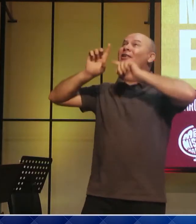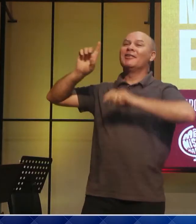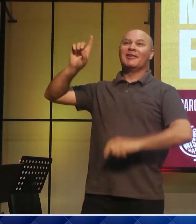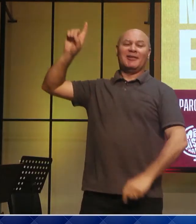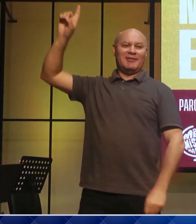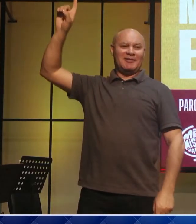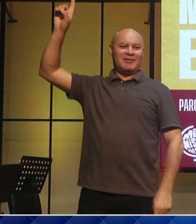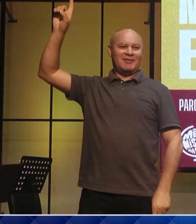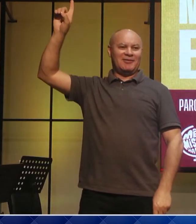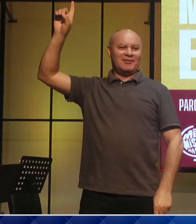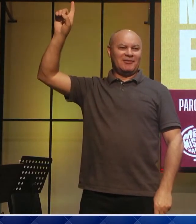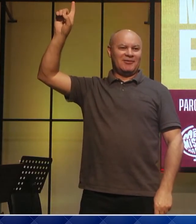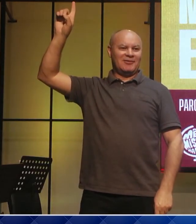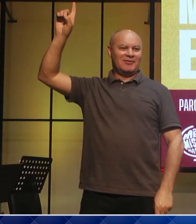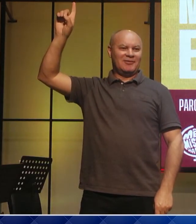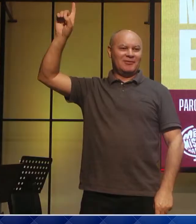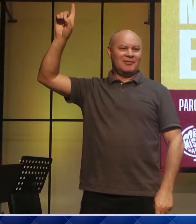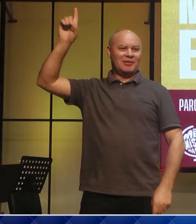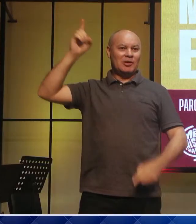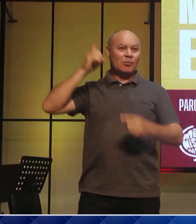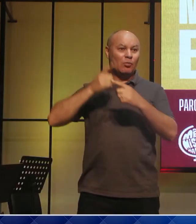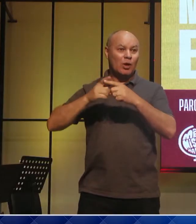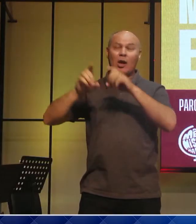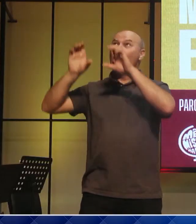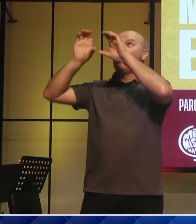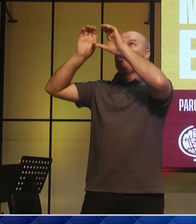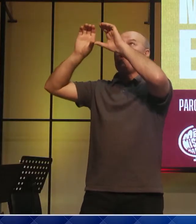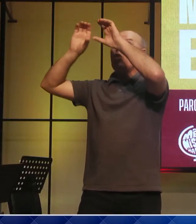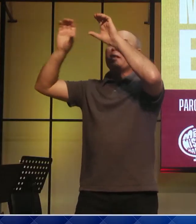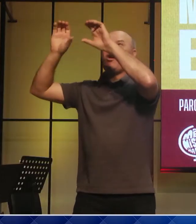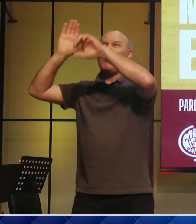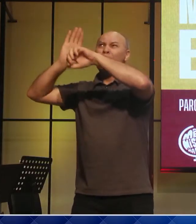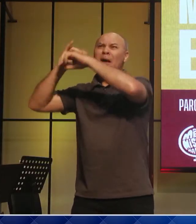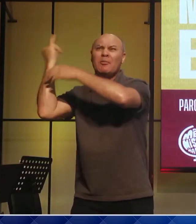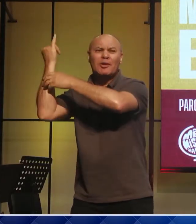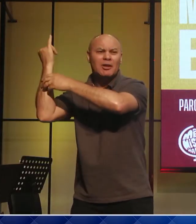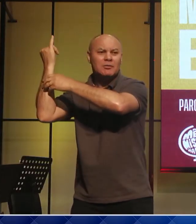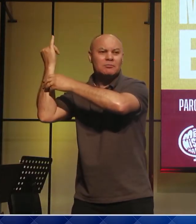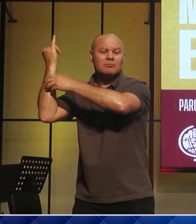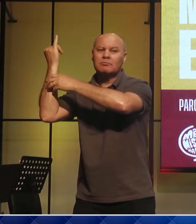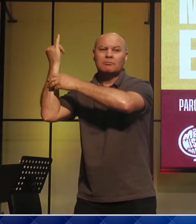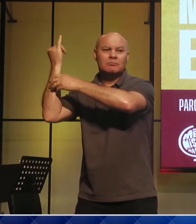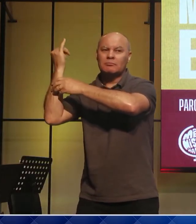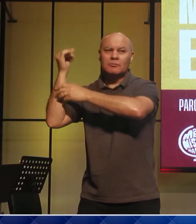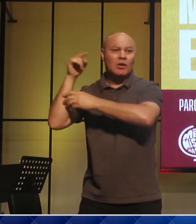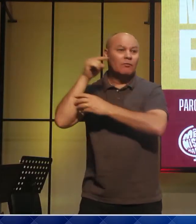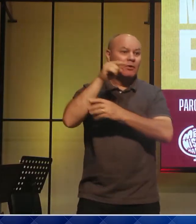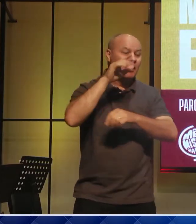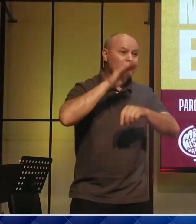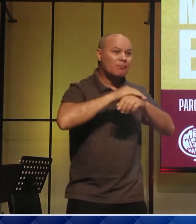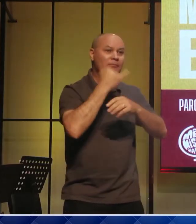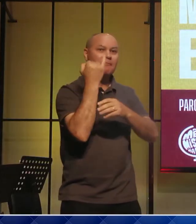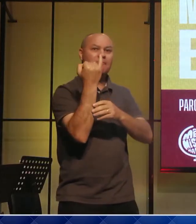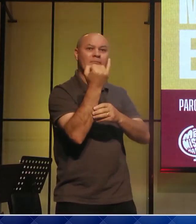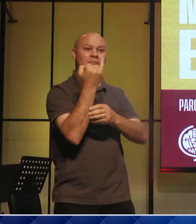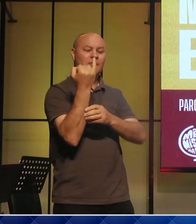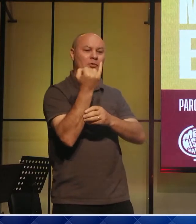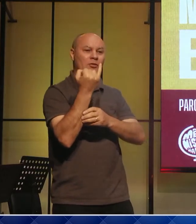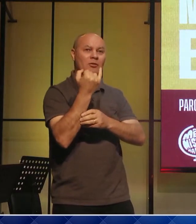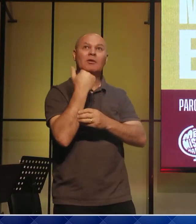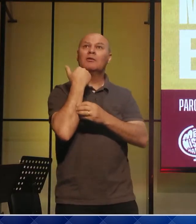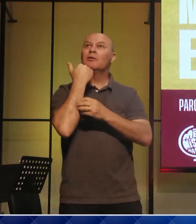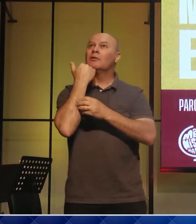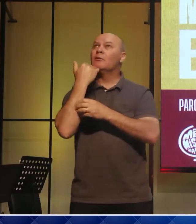céu não é mais importante do que você. O firmamento não brilha mais do